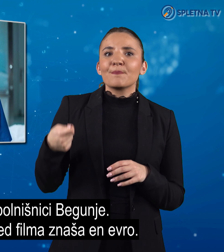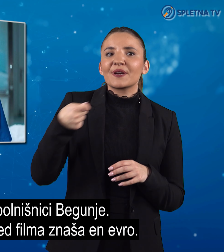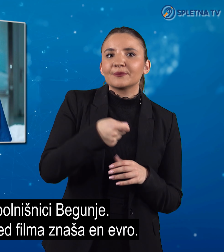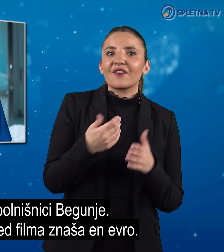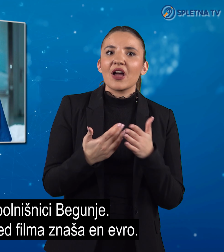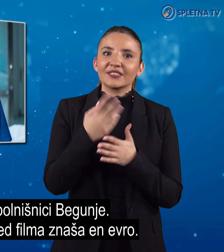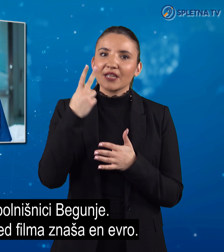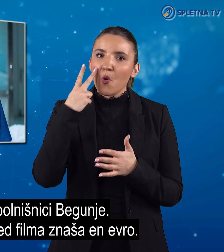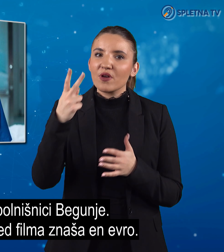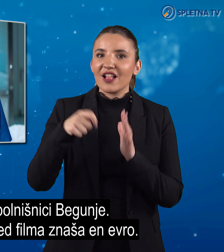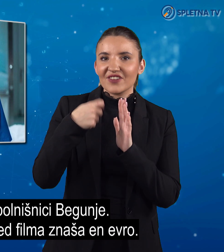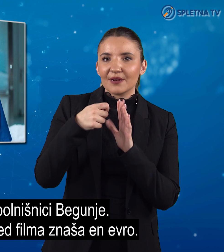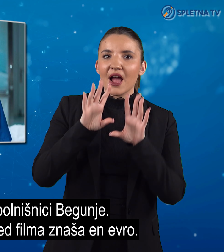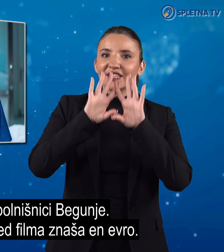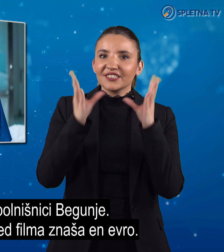Prispevek za ogled filma znaša 1 evro.